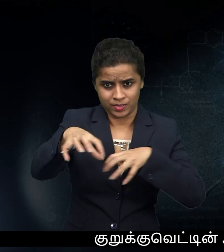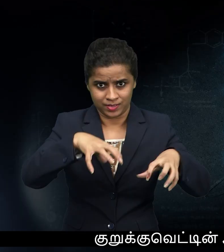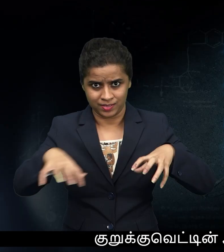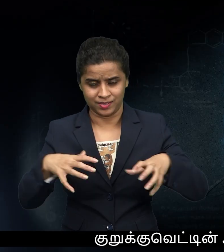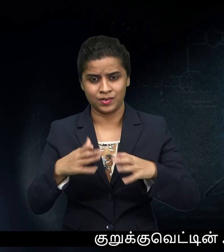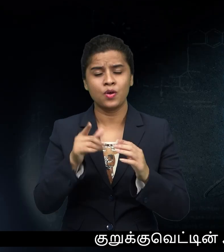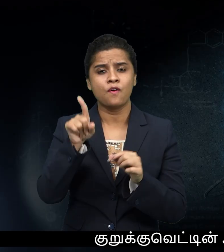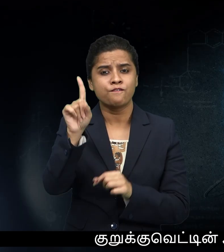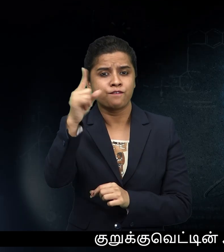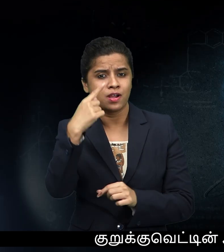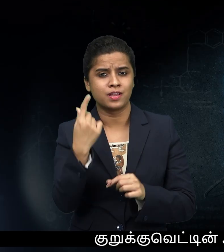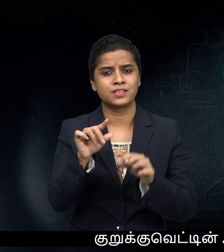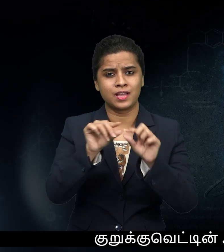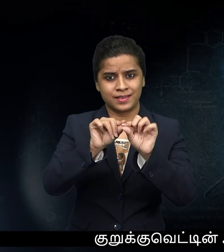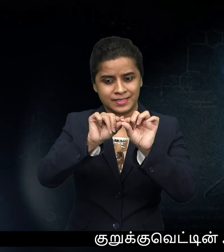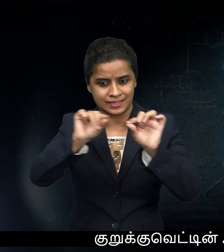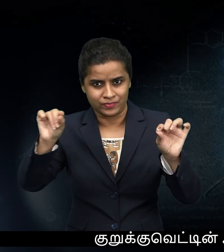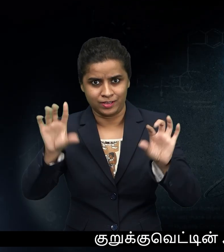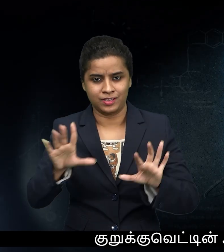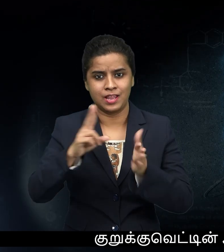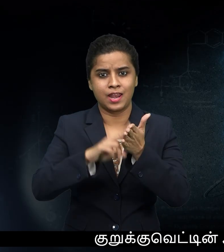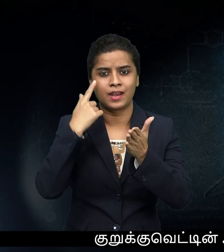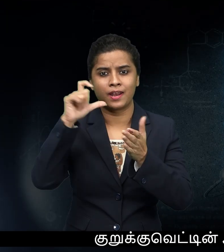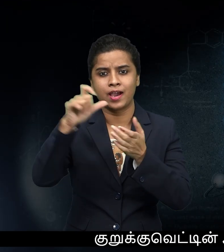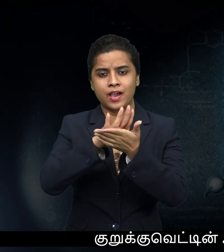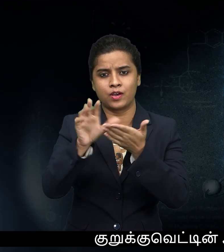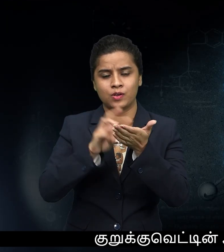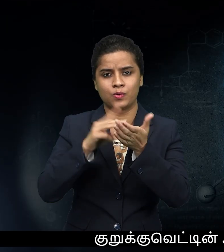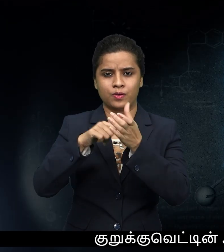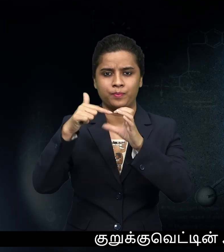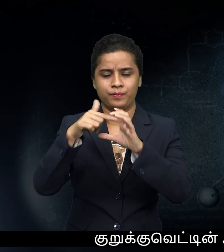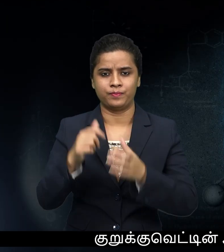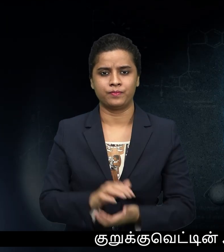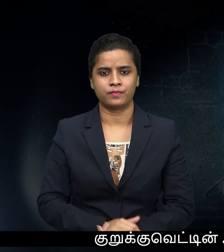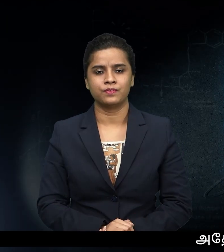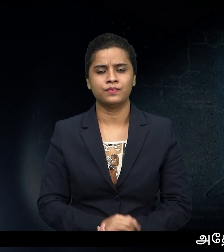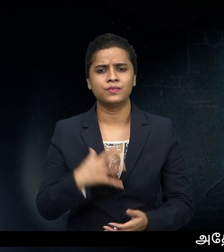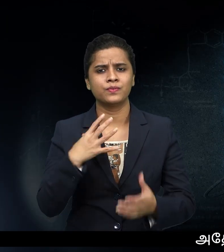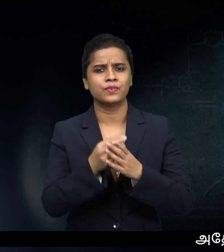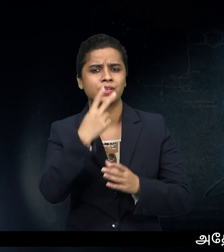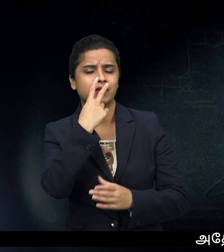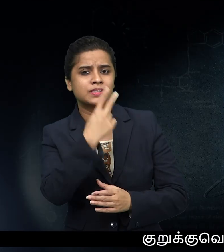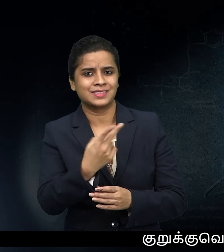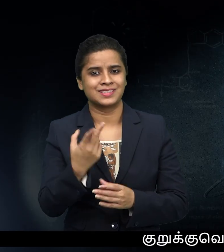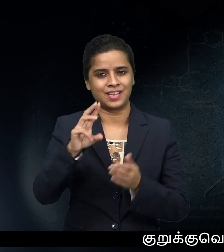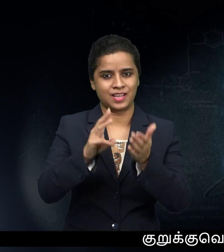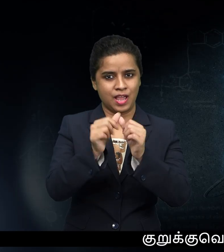குறுக்குவெட்டியின் அதே பகுதியில் இருக்கட்டும். அதே நீளம் மற்றும் குறுக்குவெட்டியின்